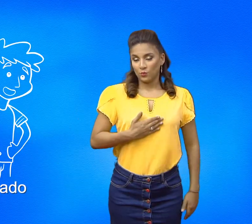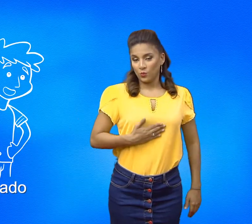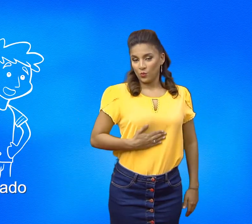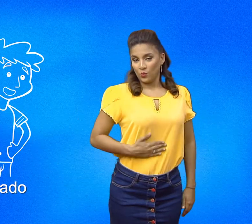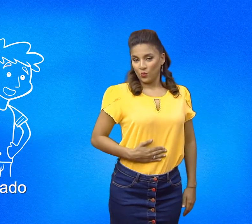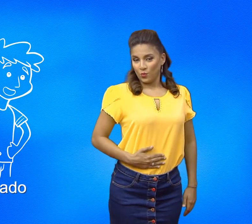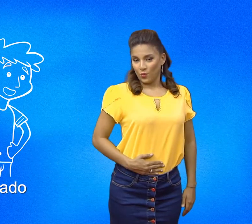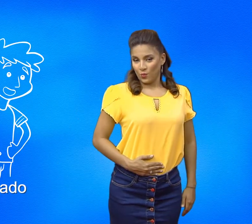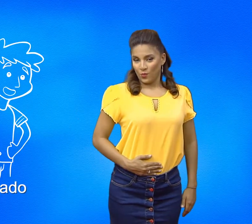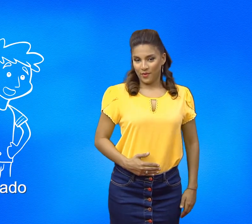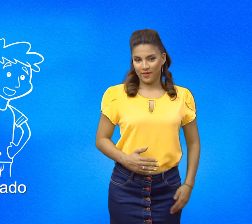delgado